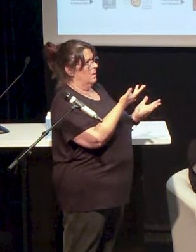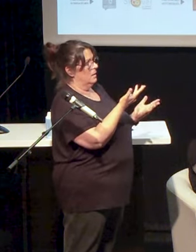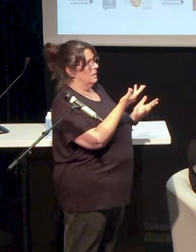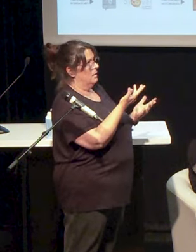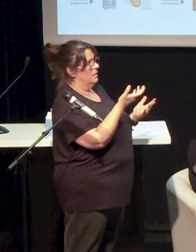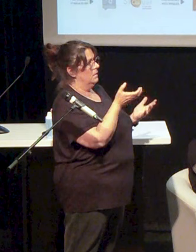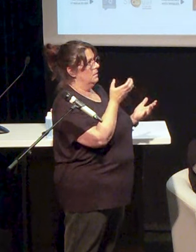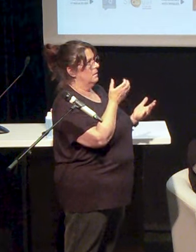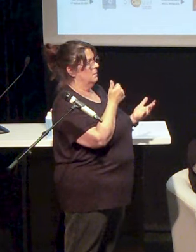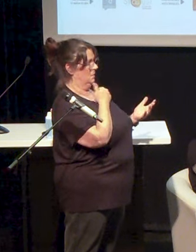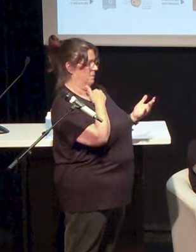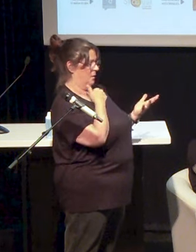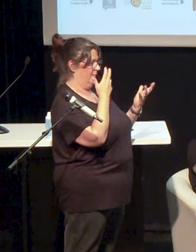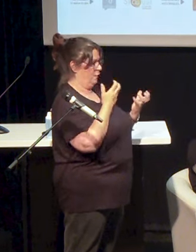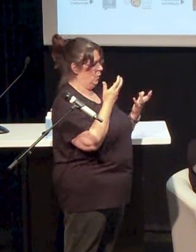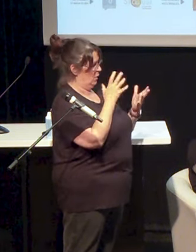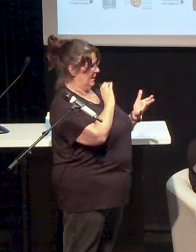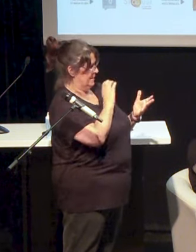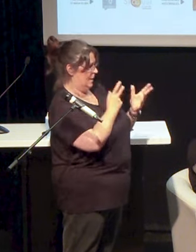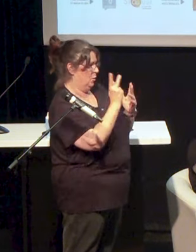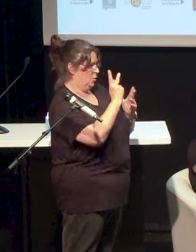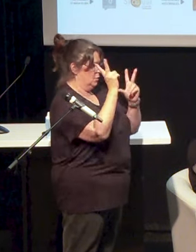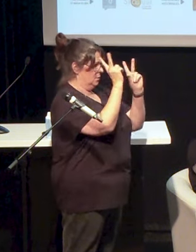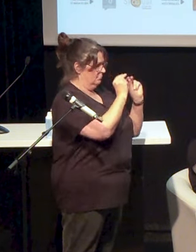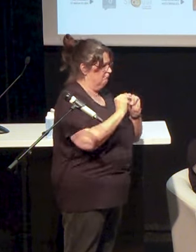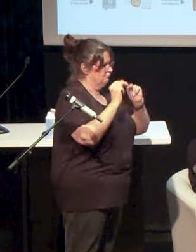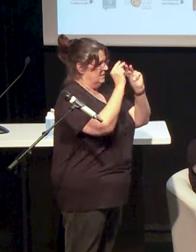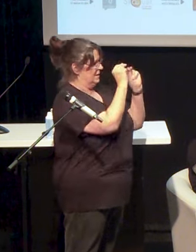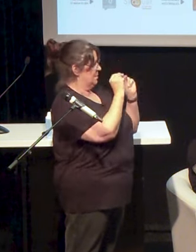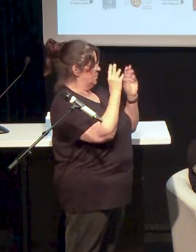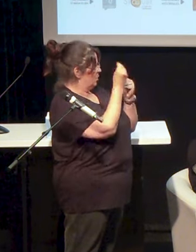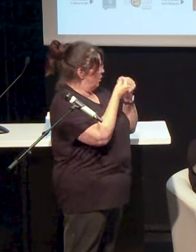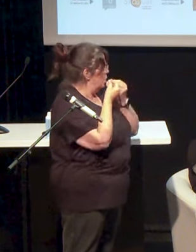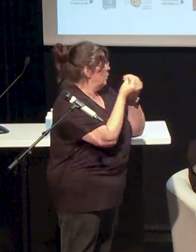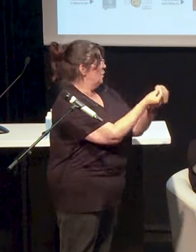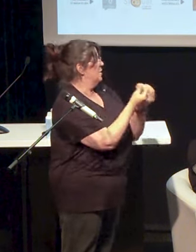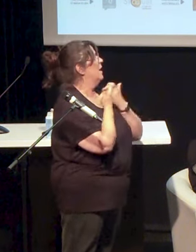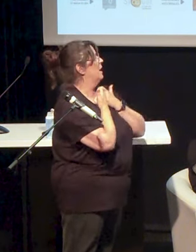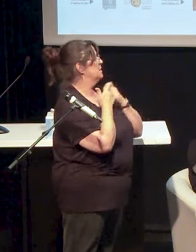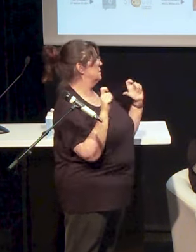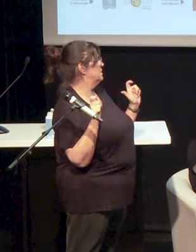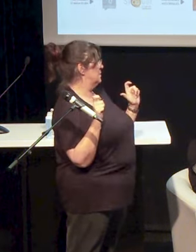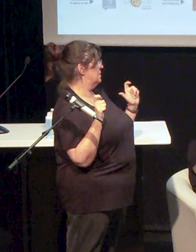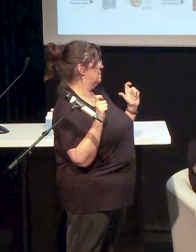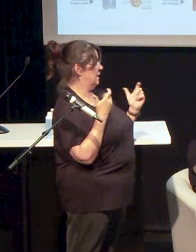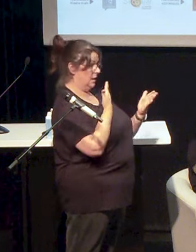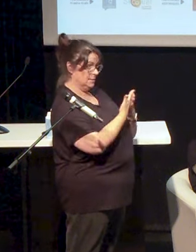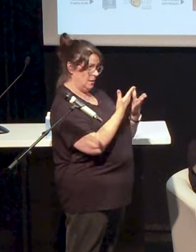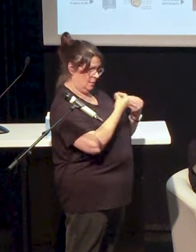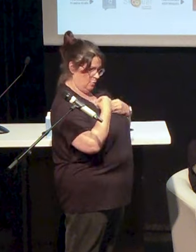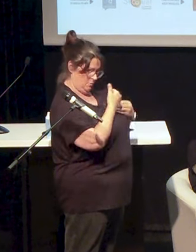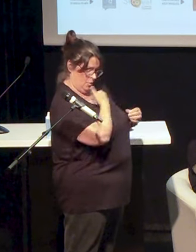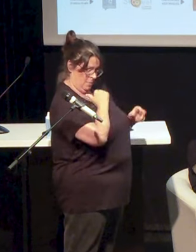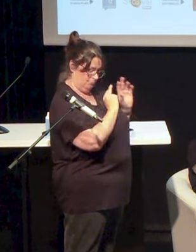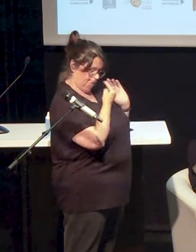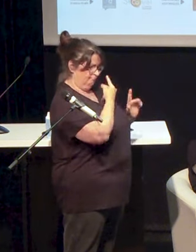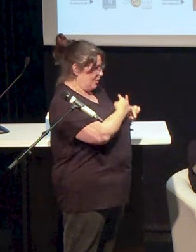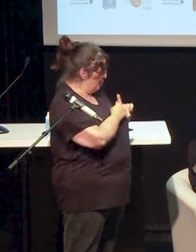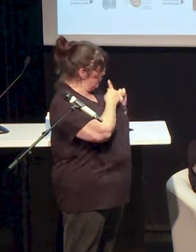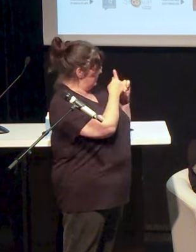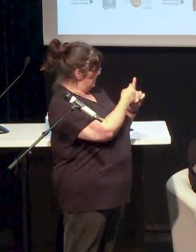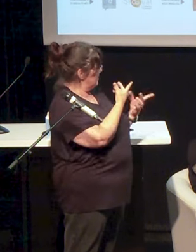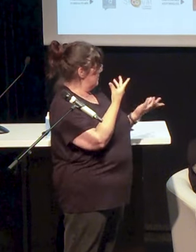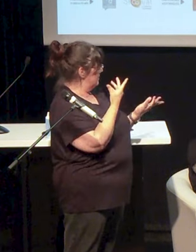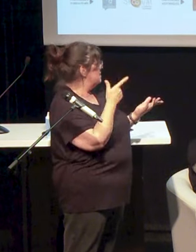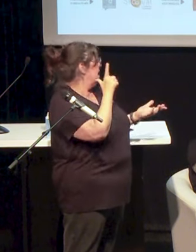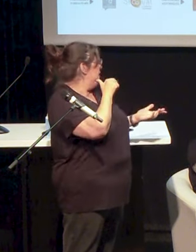d'augmenter la description, l'accessibilité aux étudiants. Et vraiment, c'est aussi, je pense que c'est un effort, mais